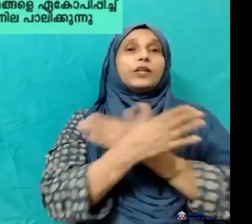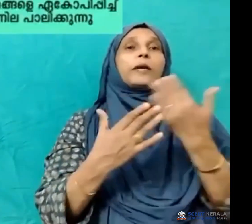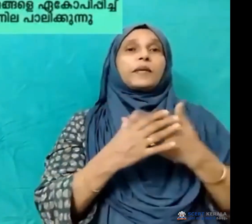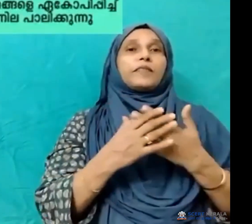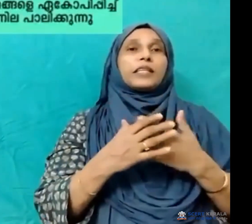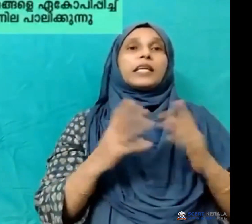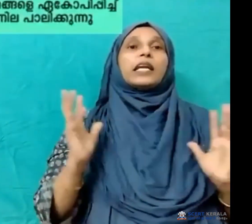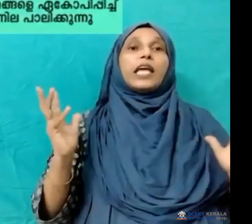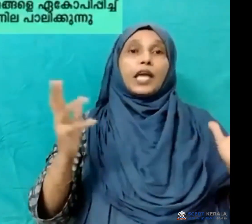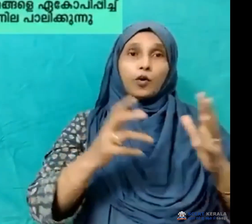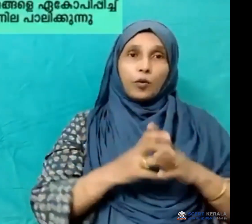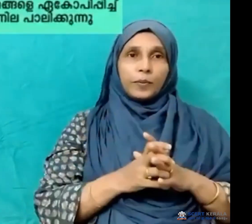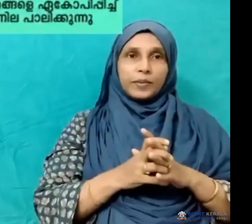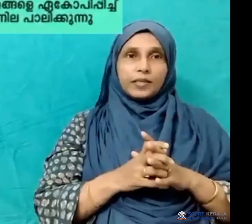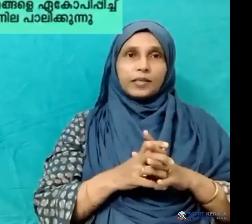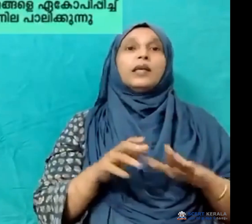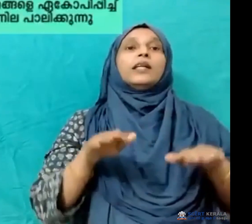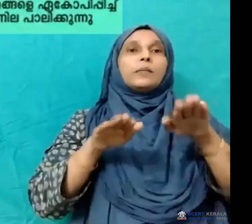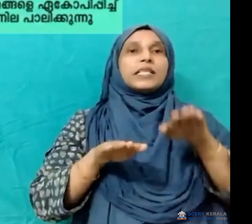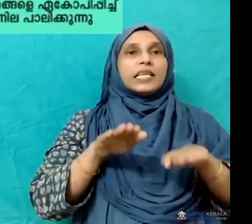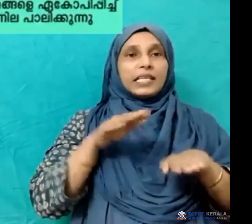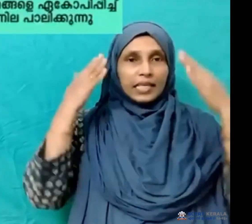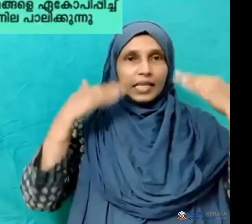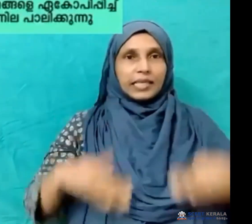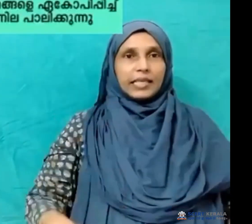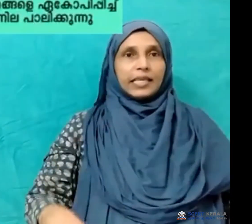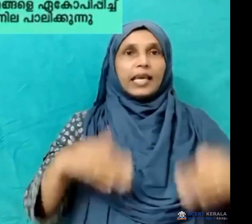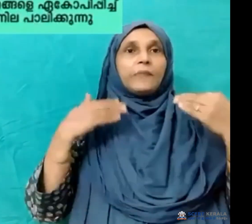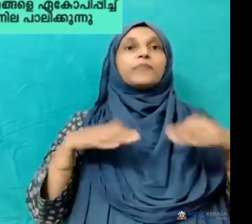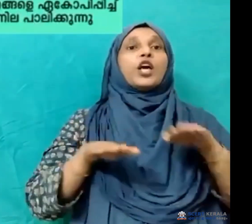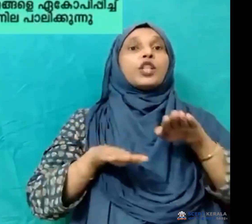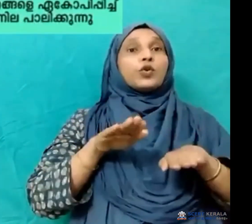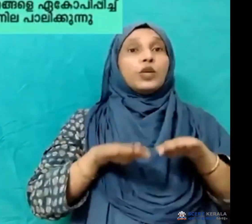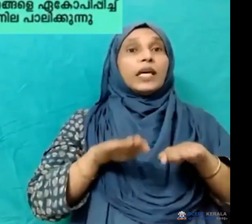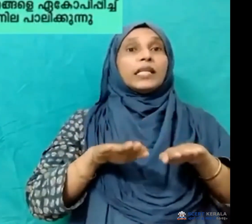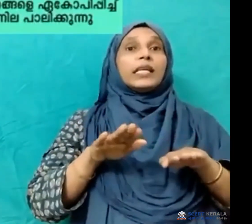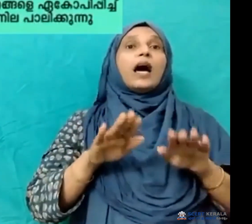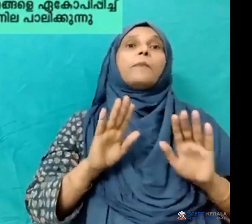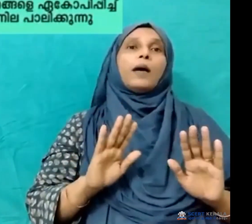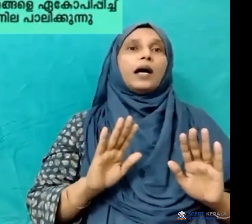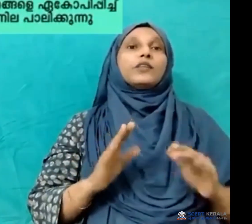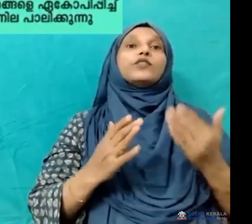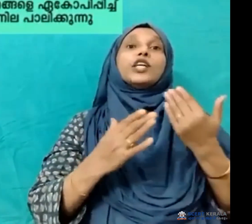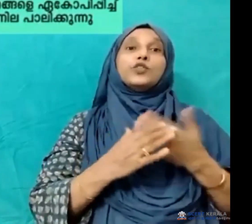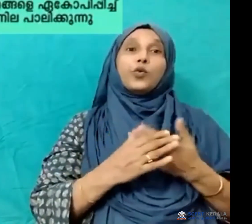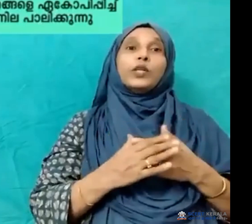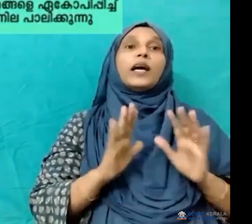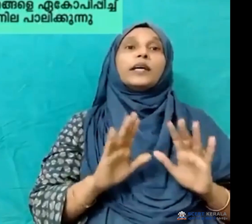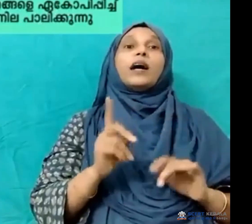പേശികളുടെ പ്രവർത്തനങ്ങളെ ഏകോപിപ്പിച്ച് നമ്മുടെ ശരീരത്തിന്റെ തുലനനില പാലിക്കുന്ന ജോലിയാണ്